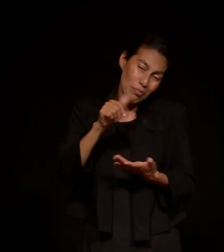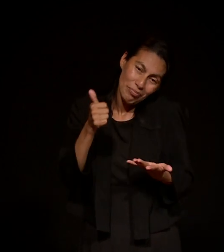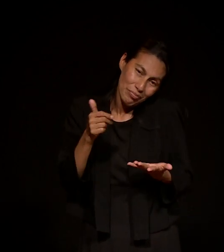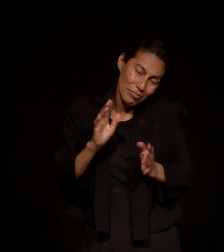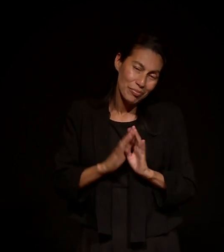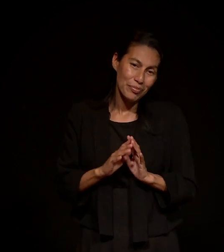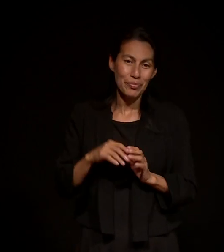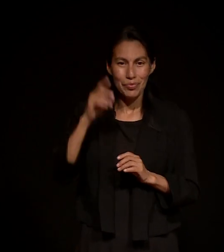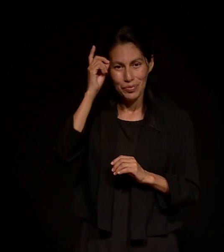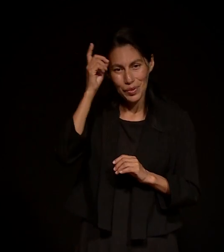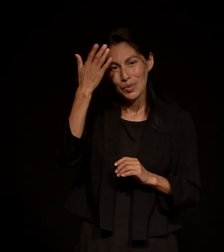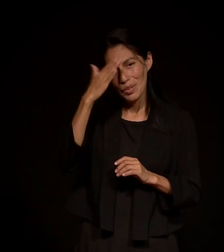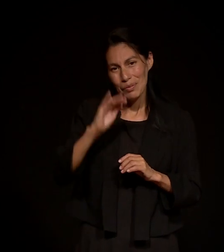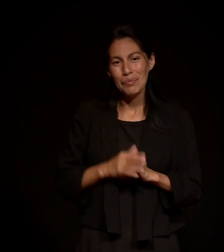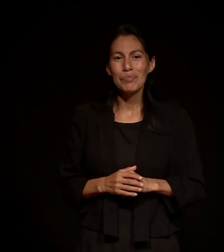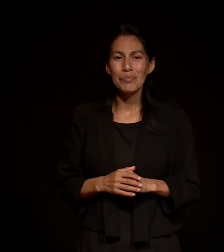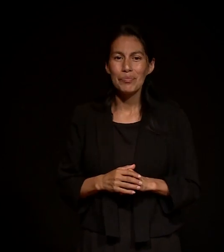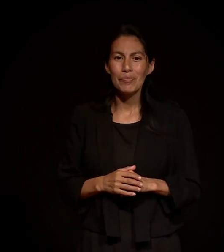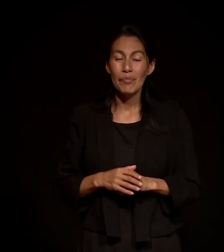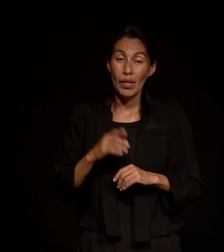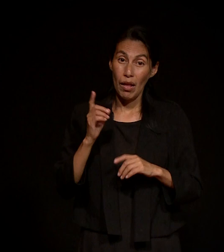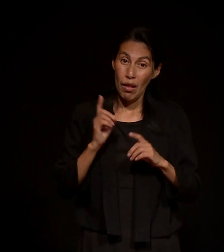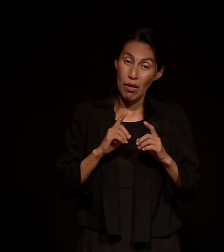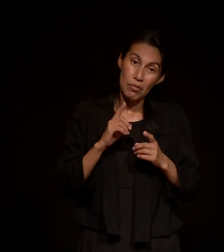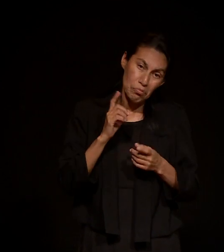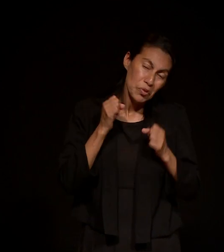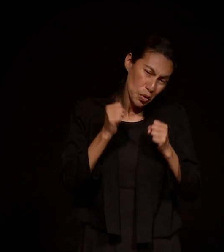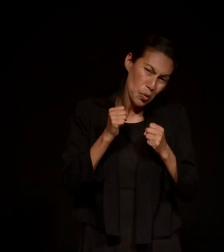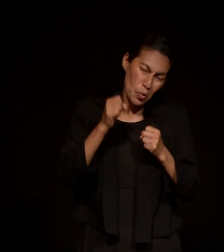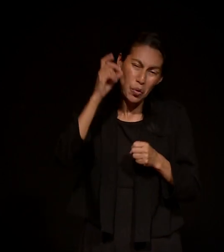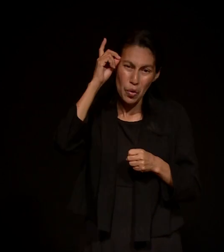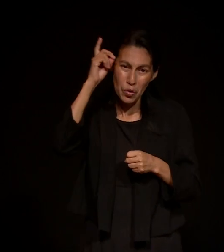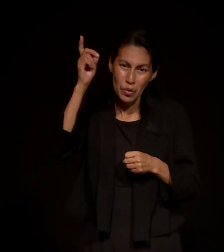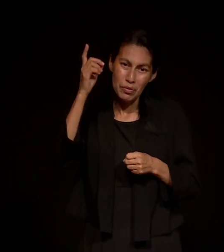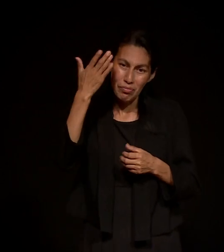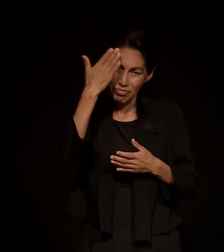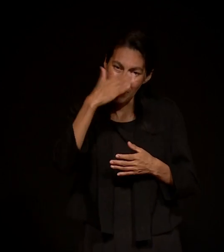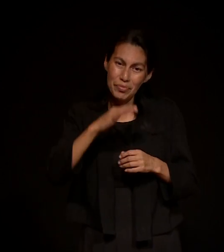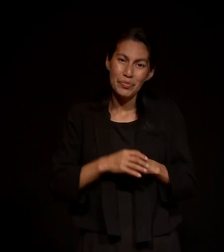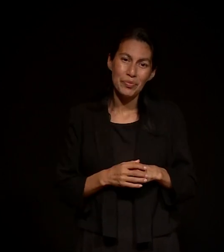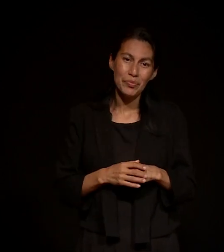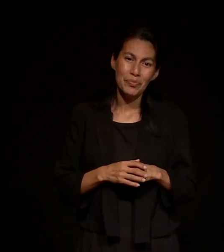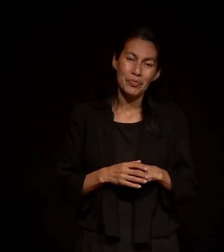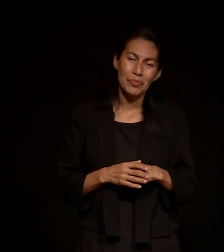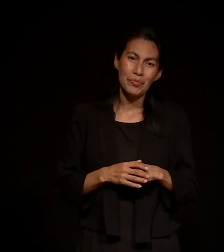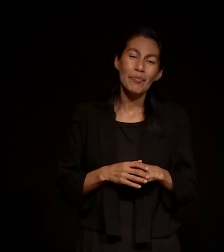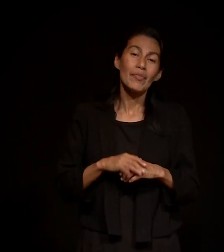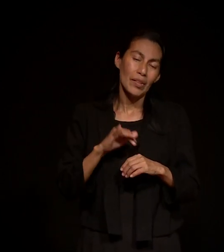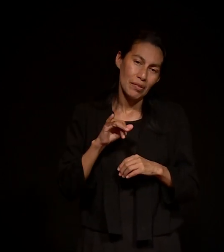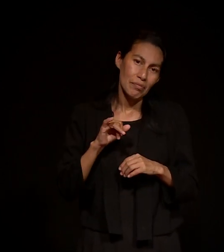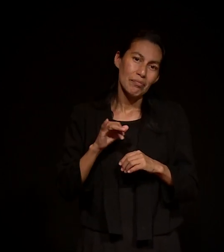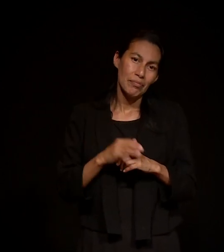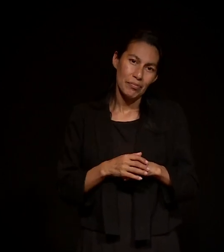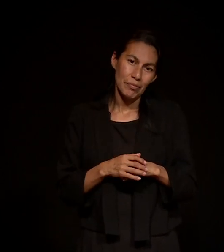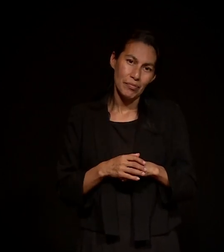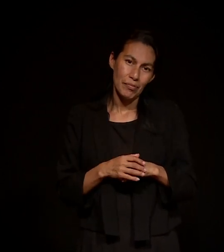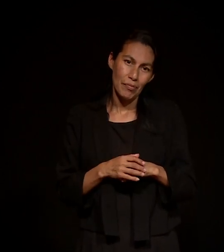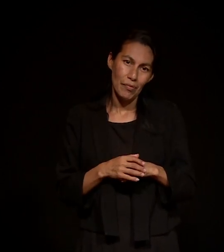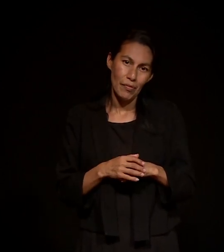bueno. Sin duda alguna, Dios también vela por los animalitos, ¿no? De alguna manera.